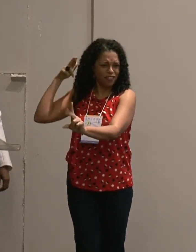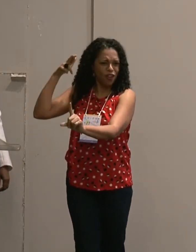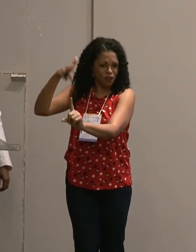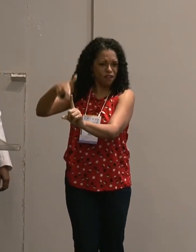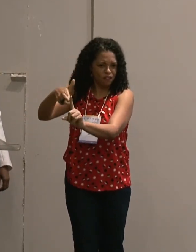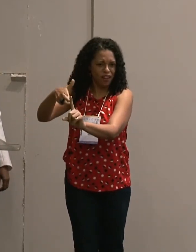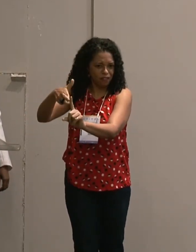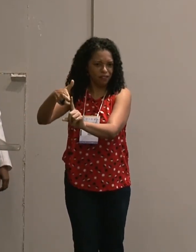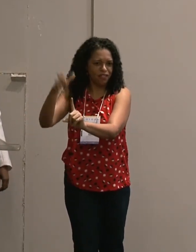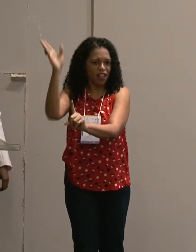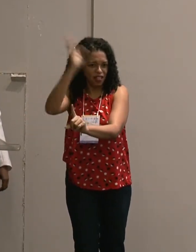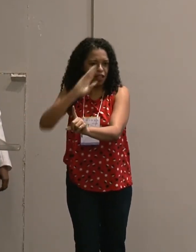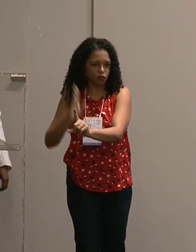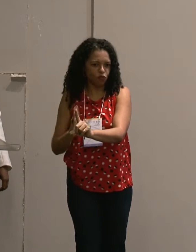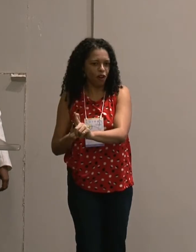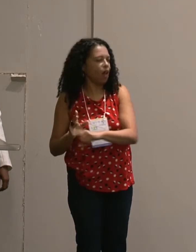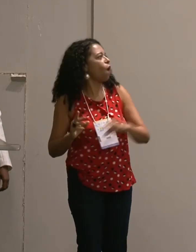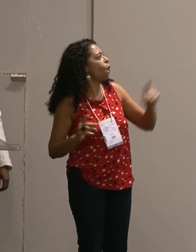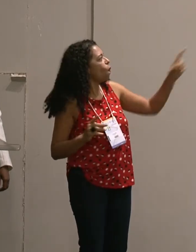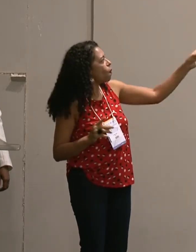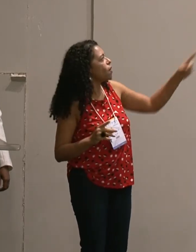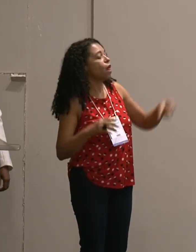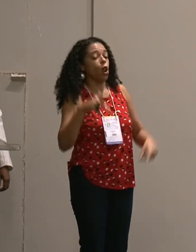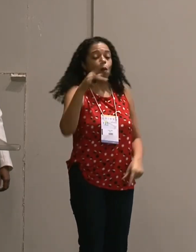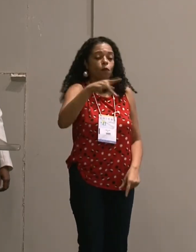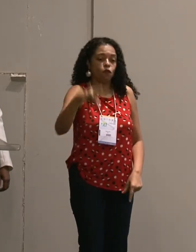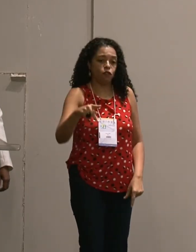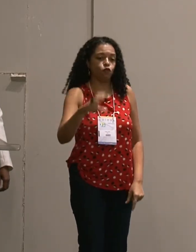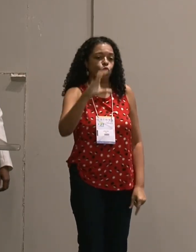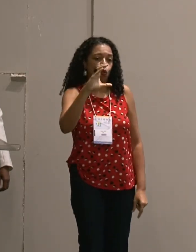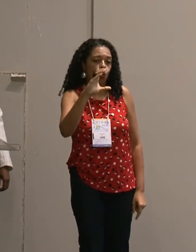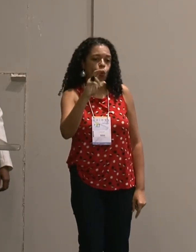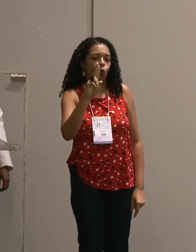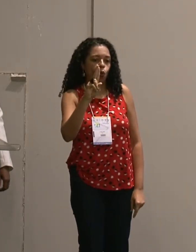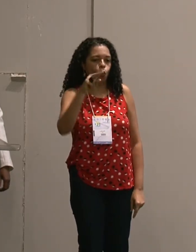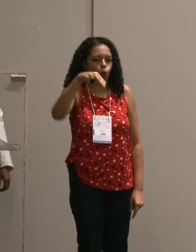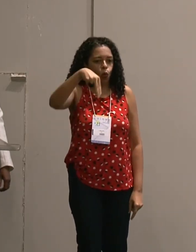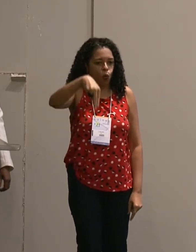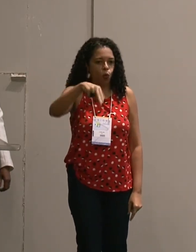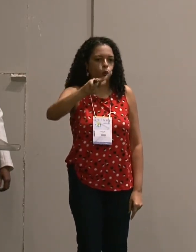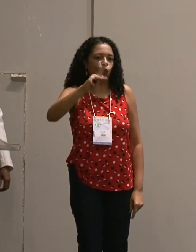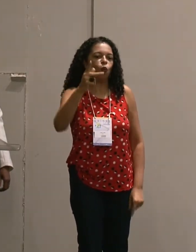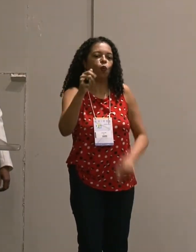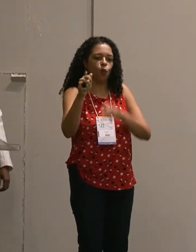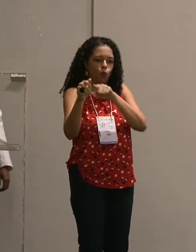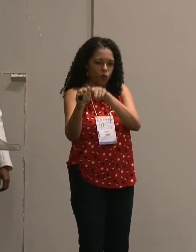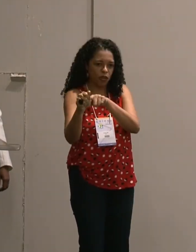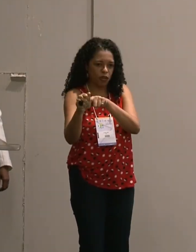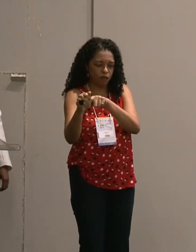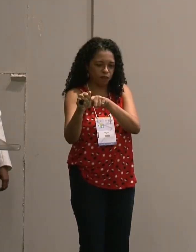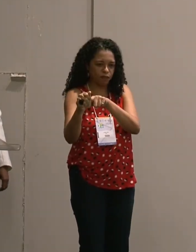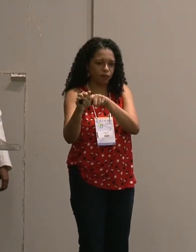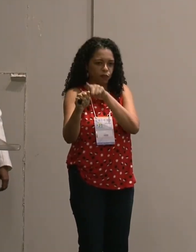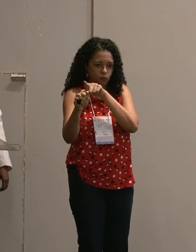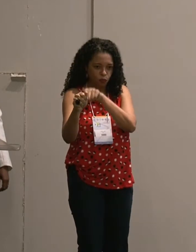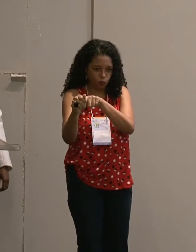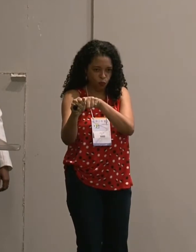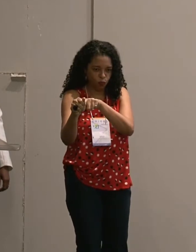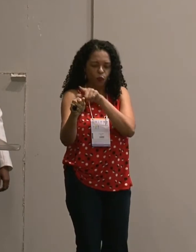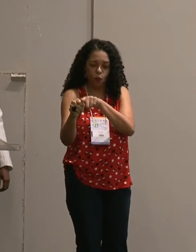nós temos como referência nacional o professor Luiz Antônio Cunha